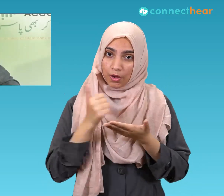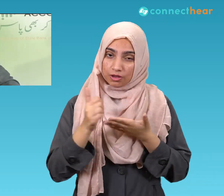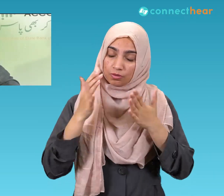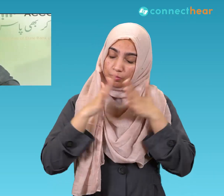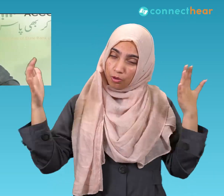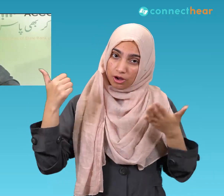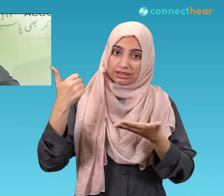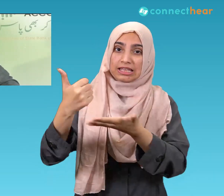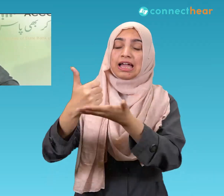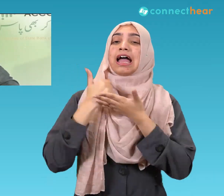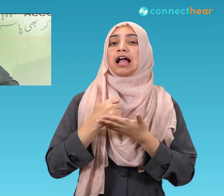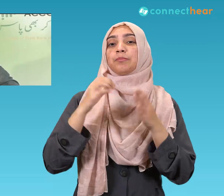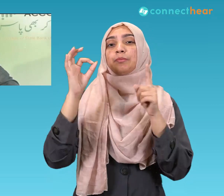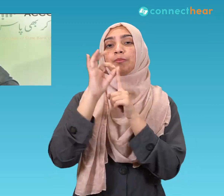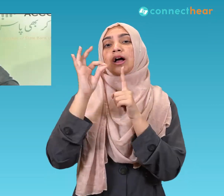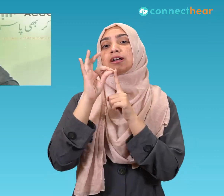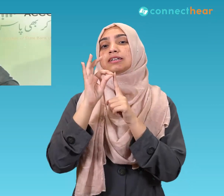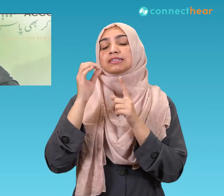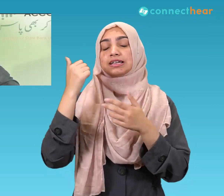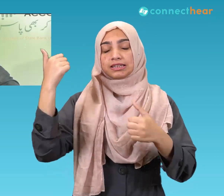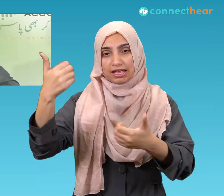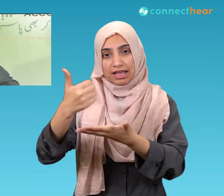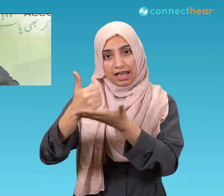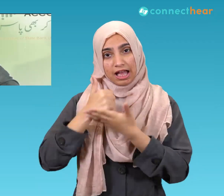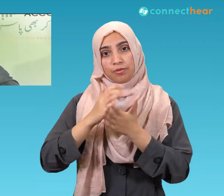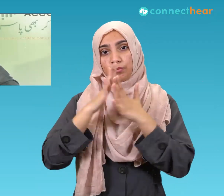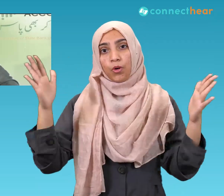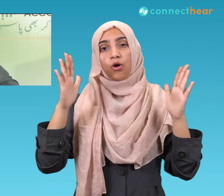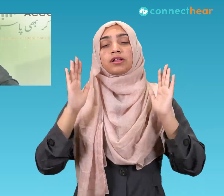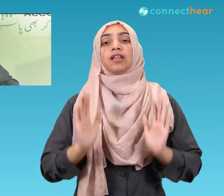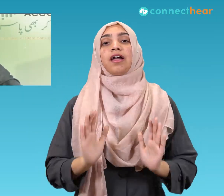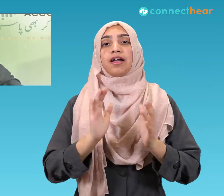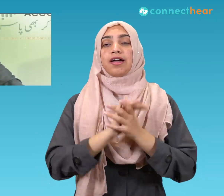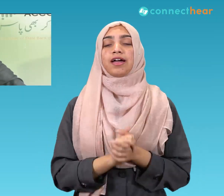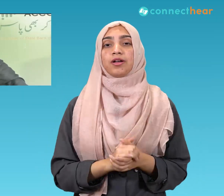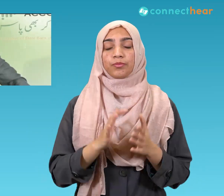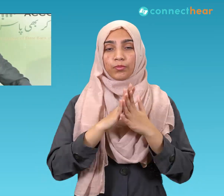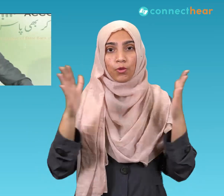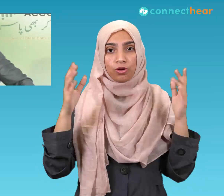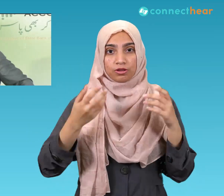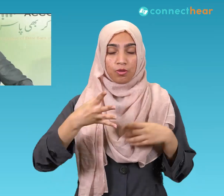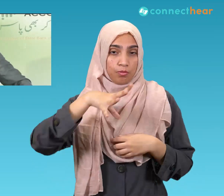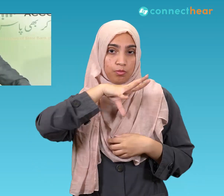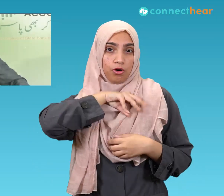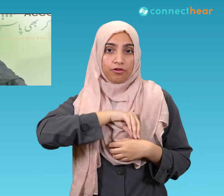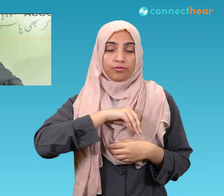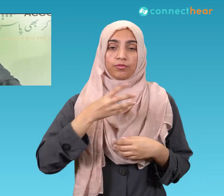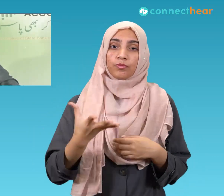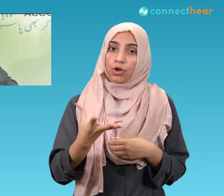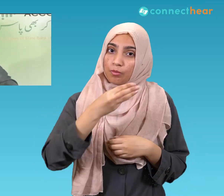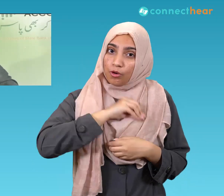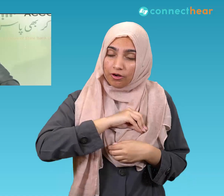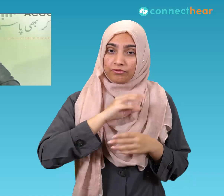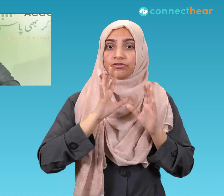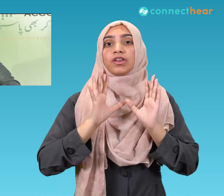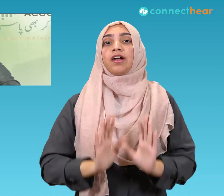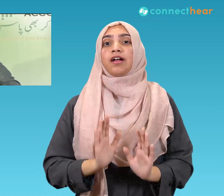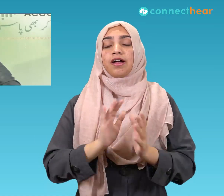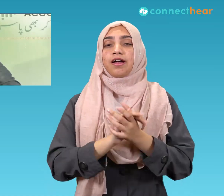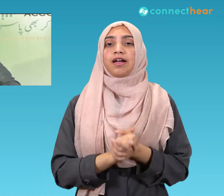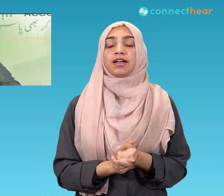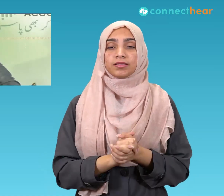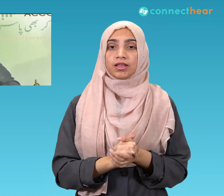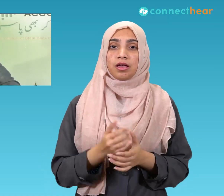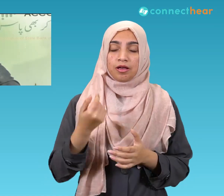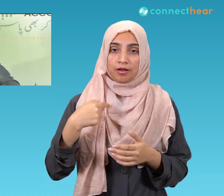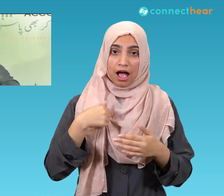ہے. میں یہ بھی دیکھ رہا تھا کہ بینک کے ریکارڈ پروفٹس بھی دیکھ رہا تھا, تو یہ بڑی اچھی چیز ہے. تو اب میں یہ امید لگا رہا ہوں کہ یہ پروفٹس آپ